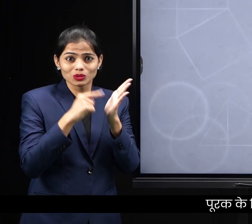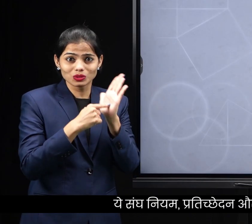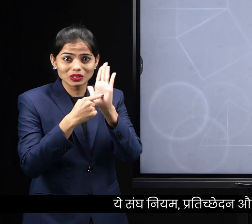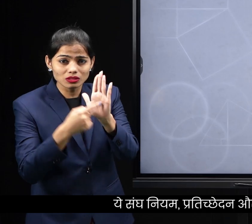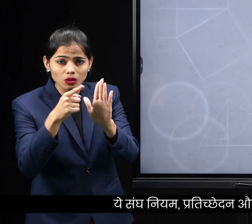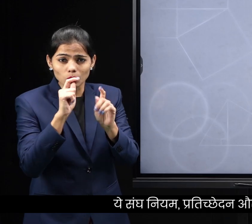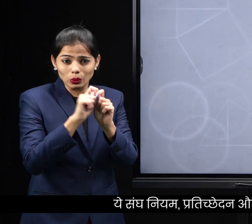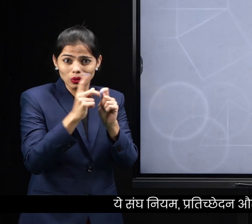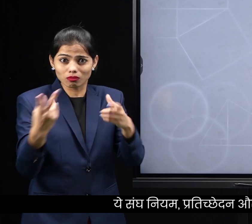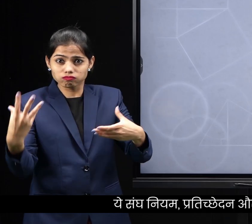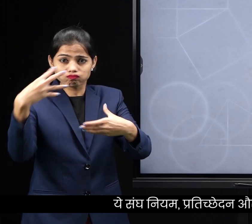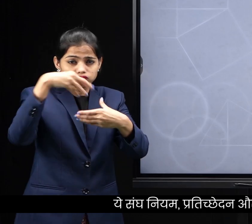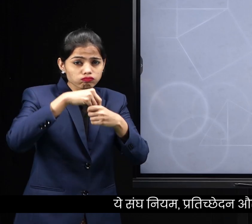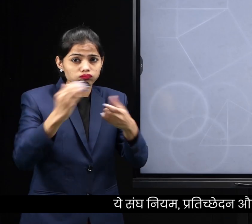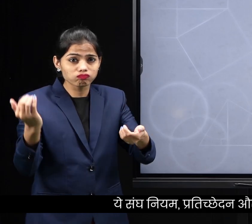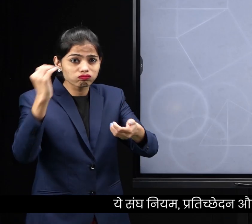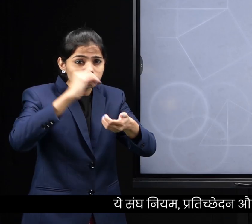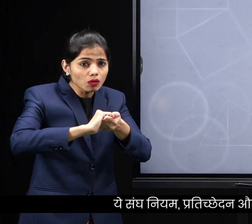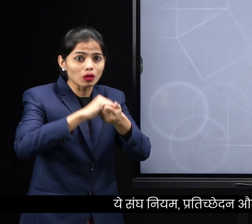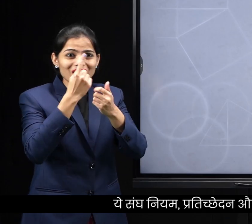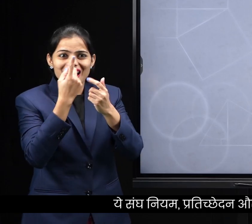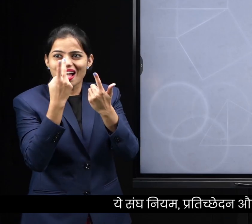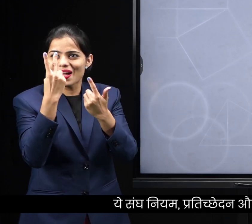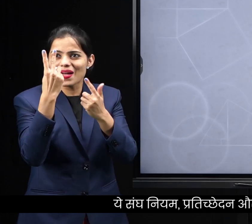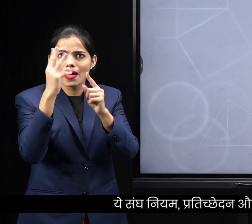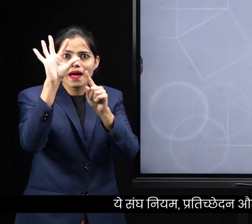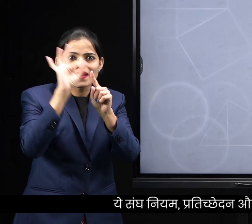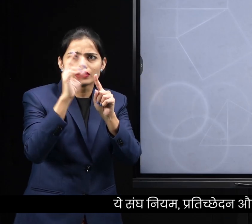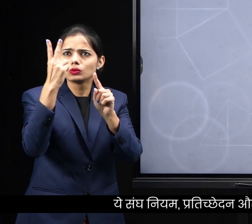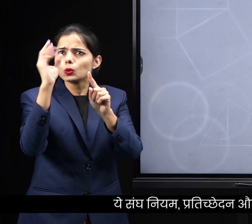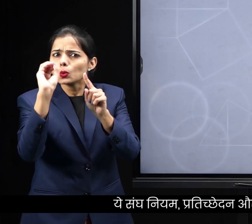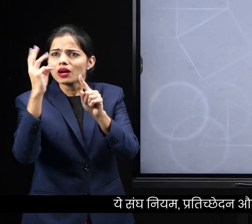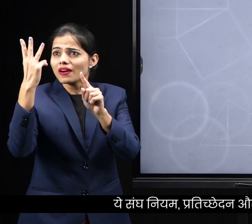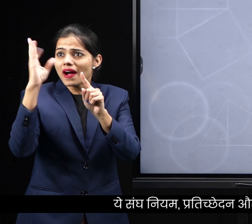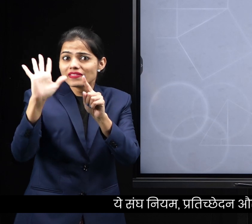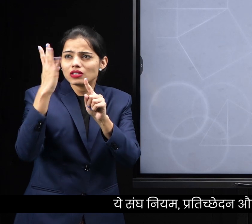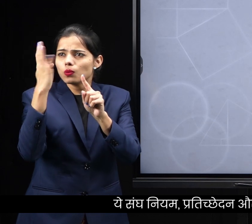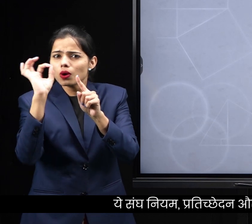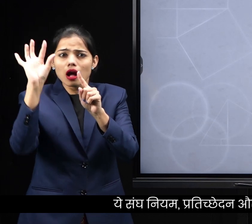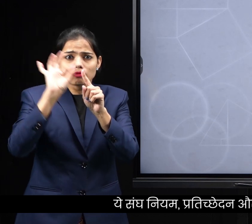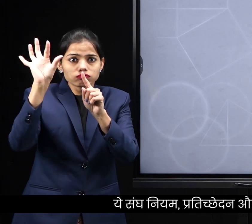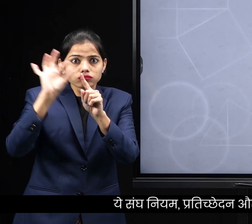ये संघ नियम प्रतिच्छेदन और पूरक पर समुच्चय संचालन से संबंधित हैं।